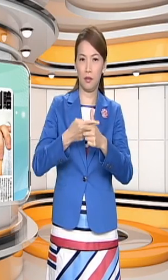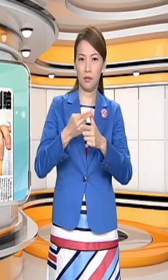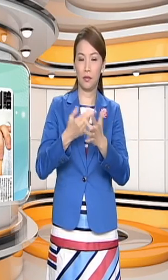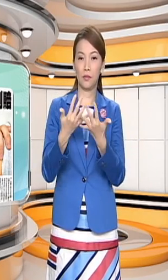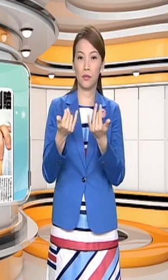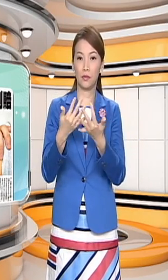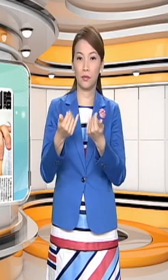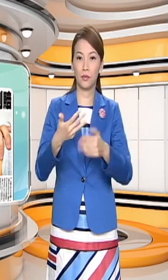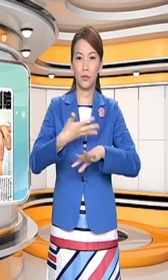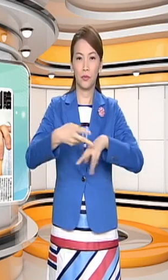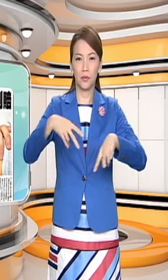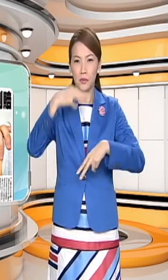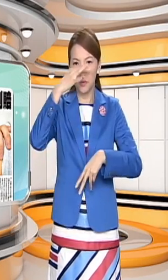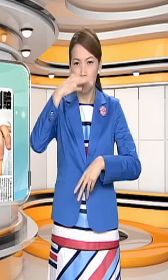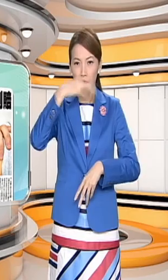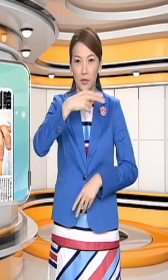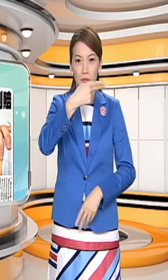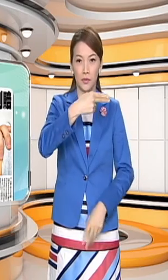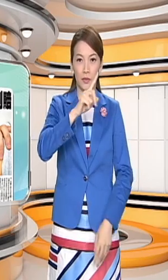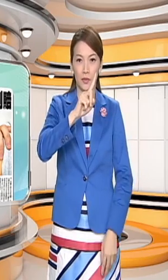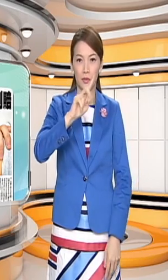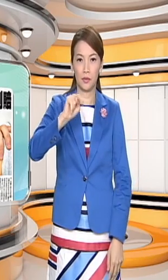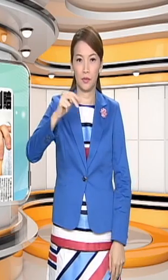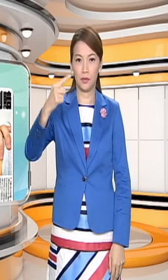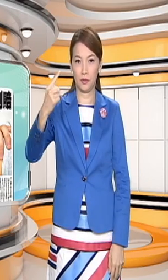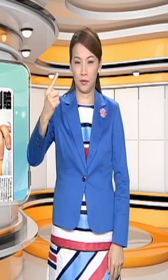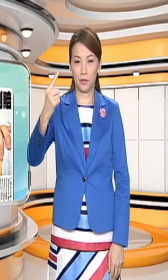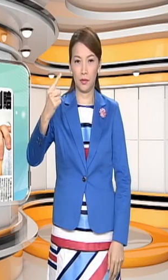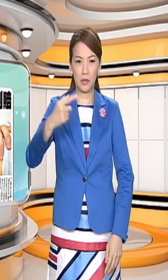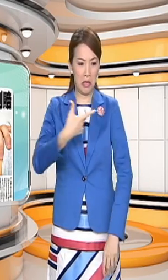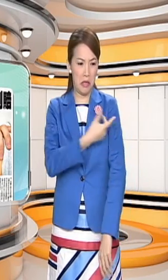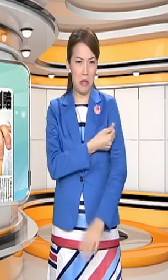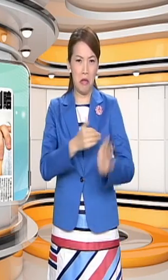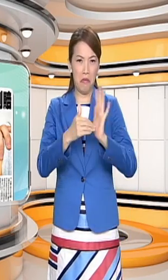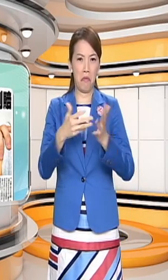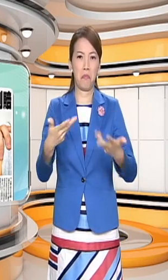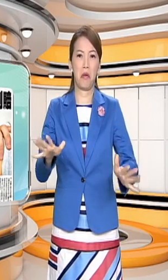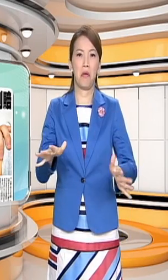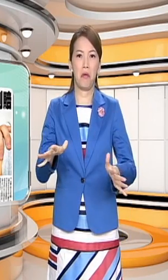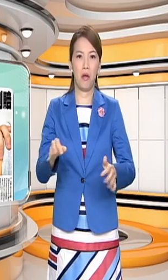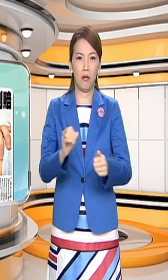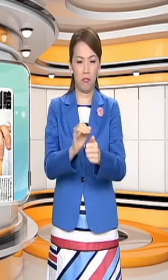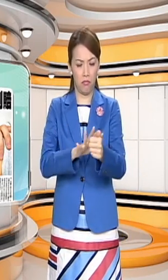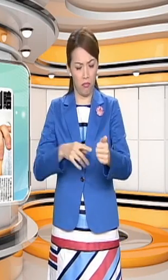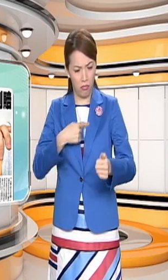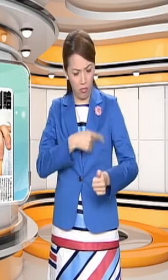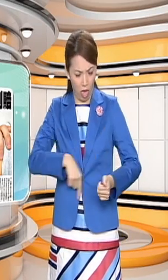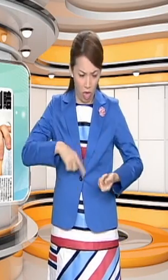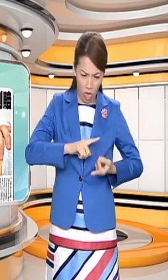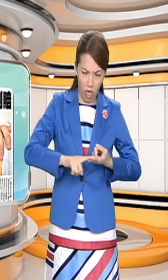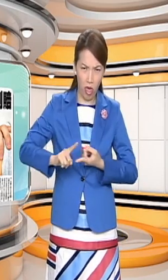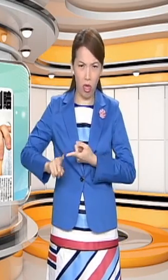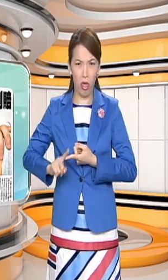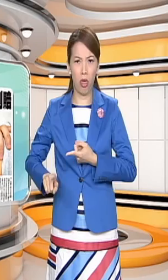了 H1N1 新型流感疫苗，结果陆续发生了副作用，两年后死